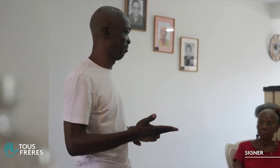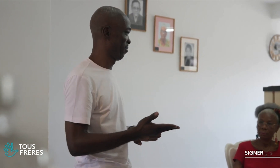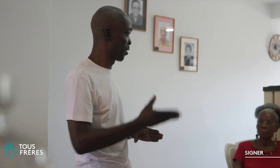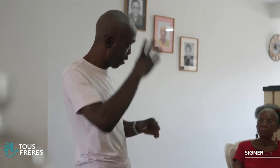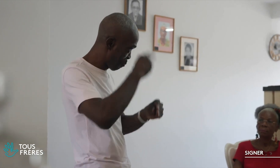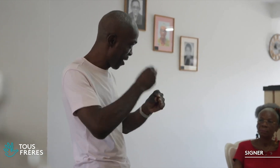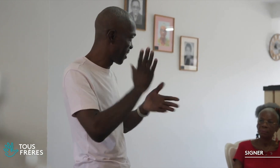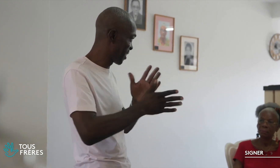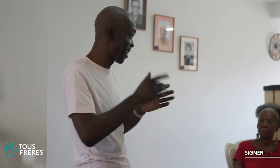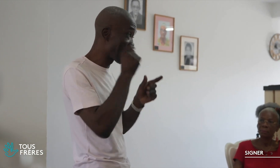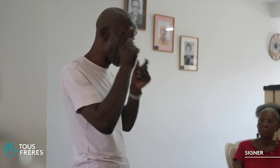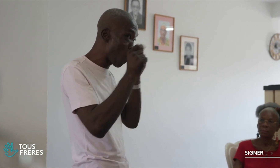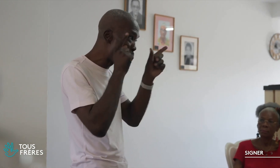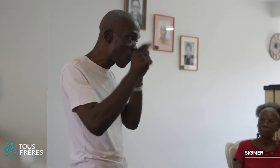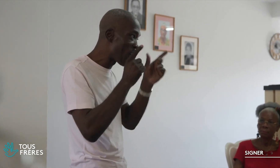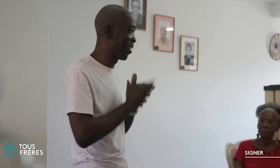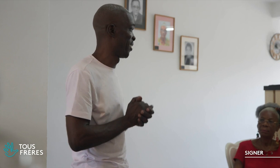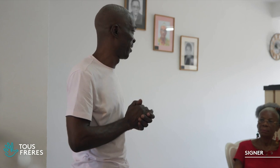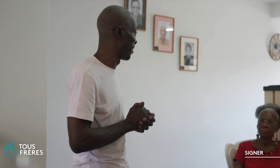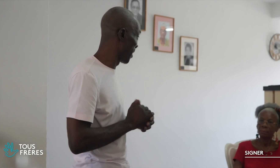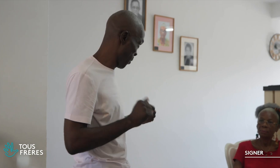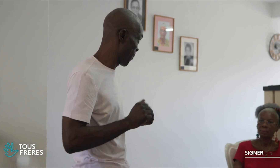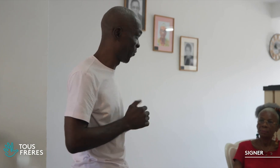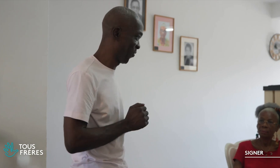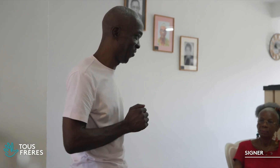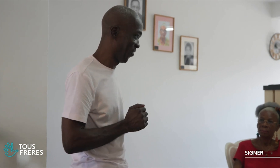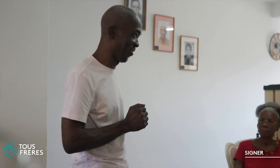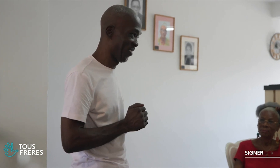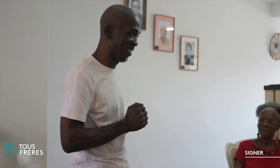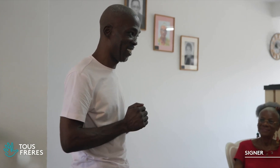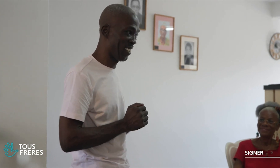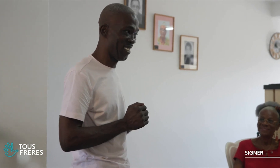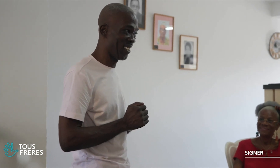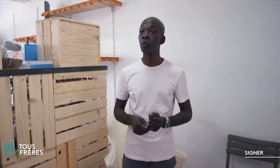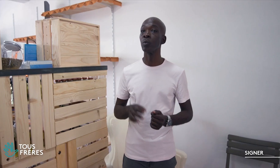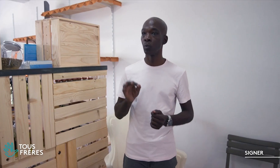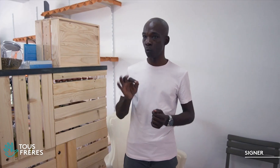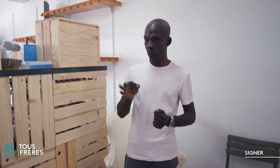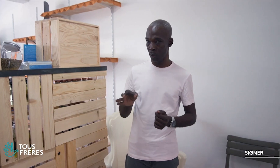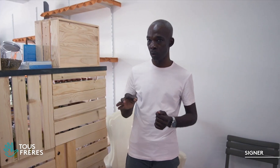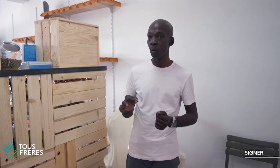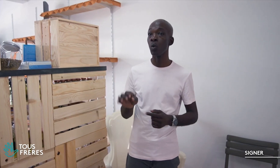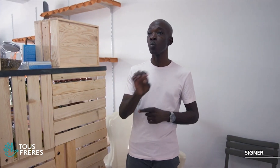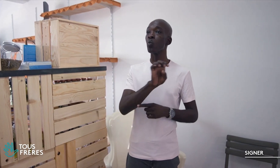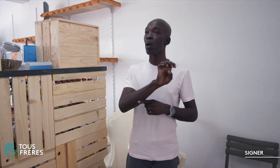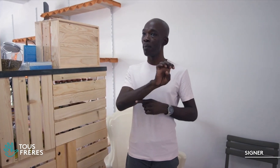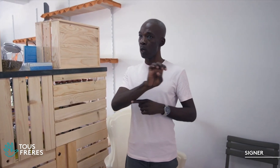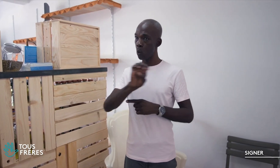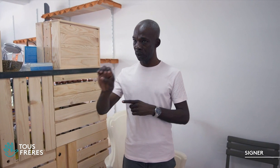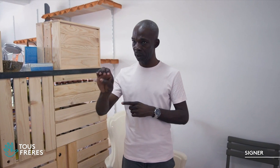comme vous. Ne vous inquiétez pas, hein, ça sera facile. Tous les mercredis, je dispense